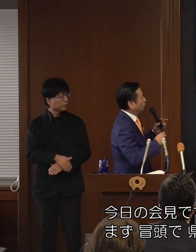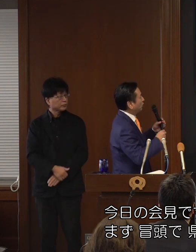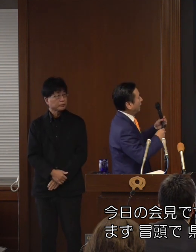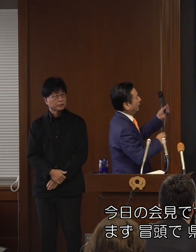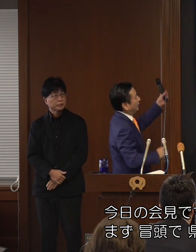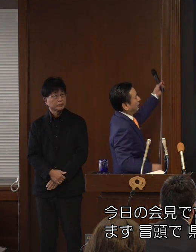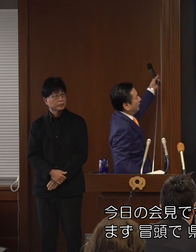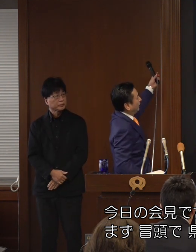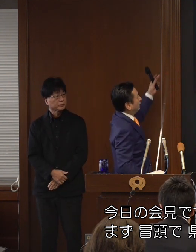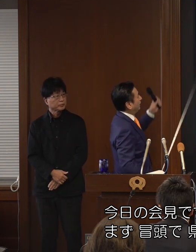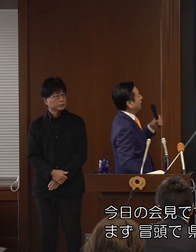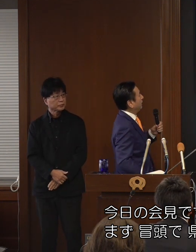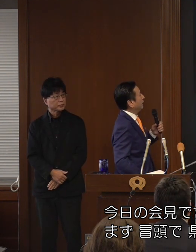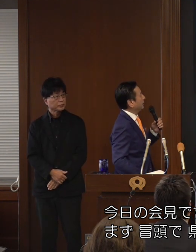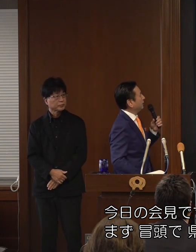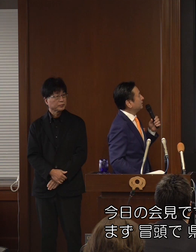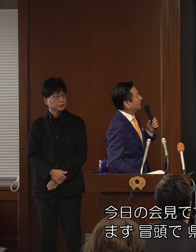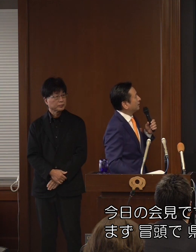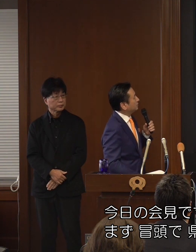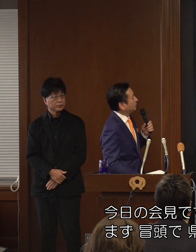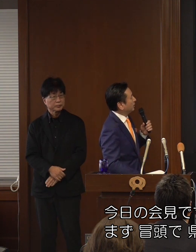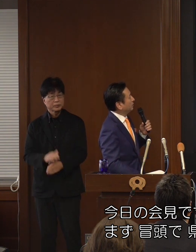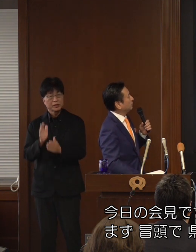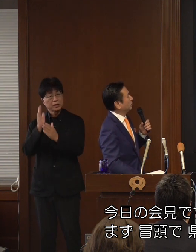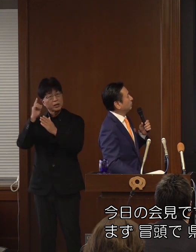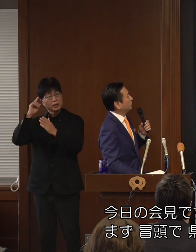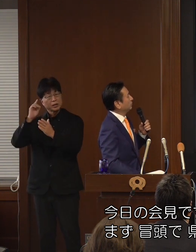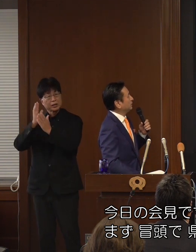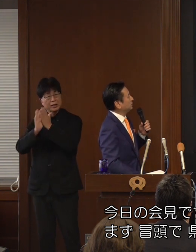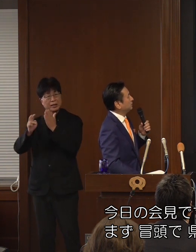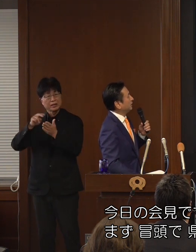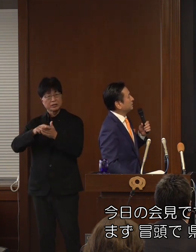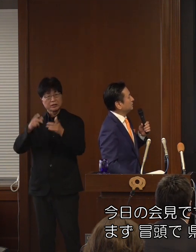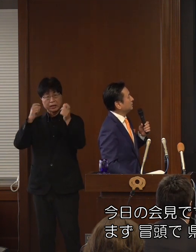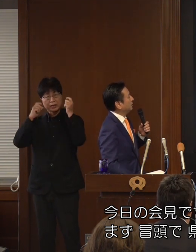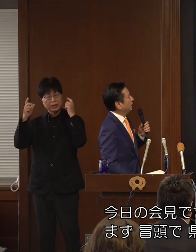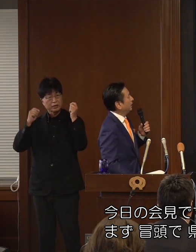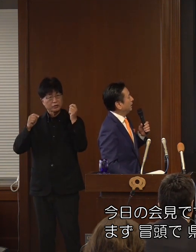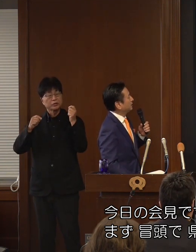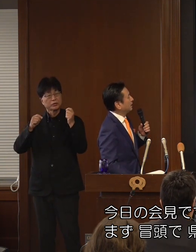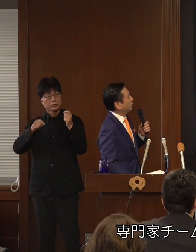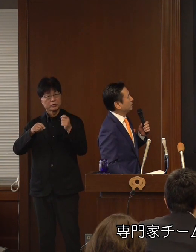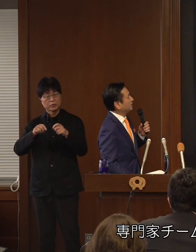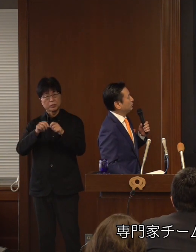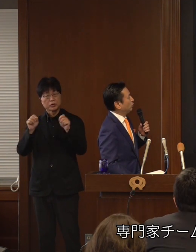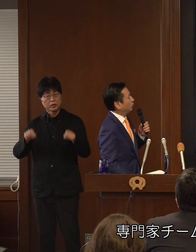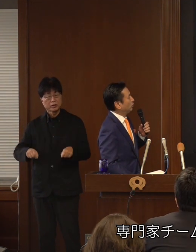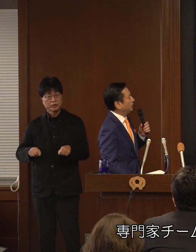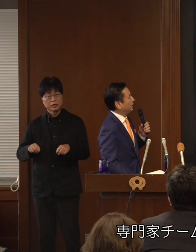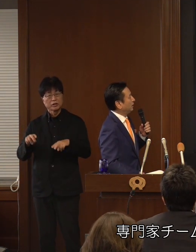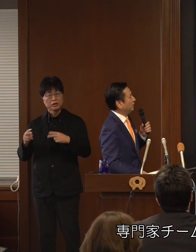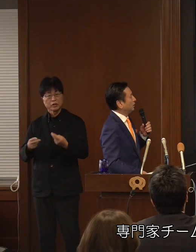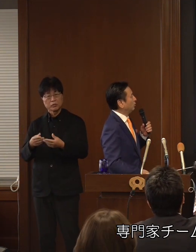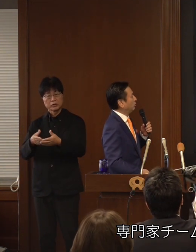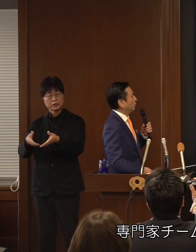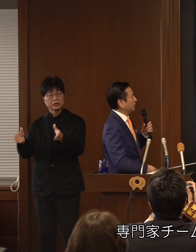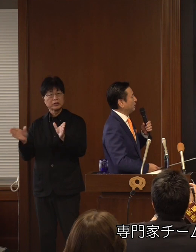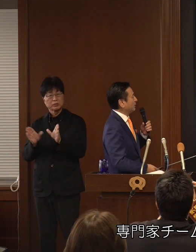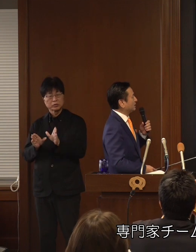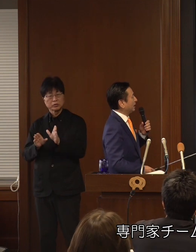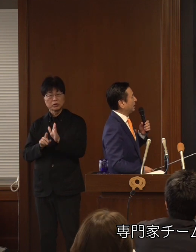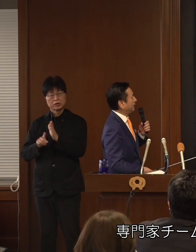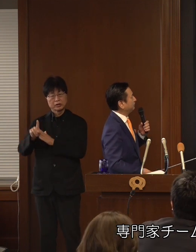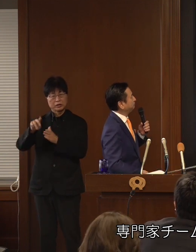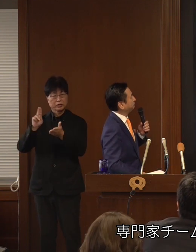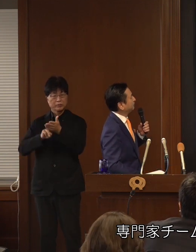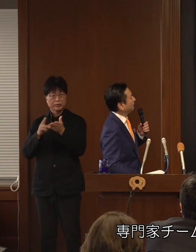冒頭で、県立大学の検討についてです。専門家チームのリーダーを決